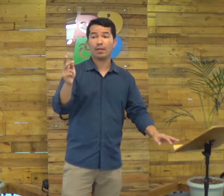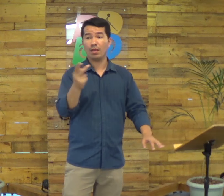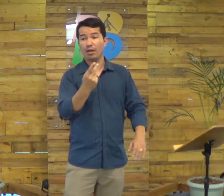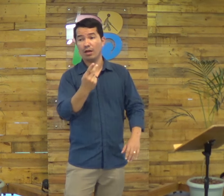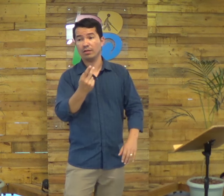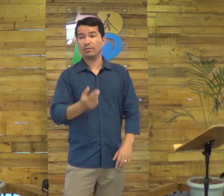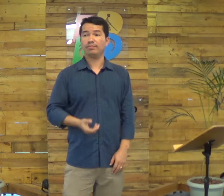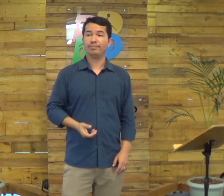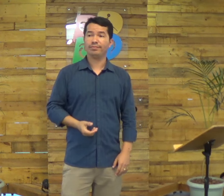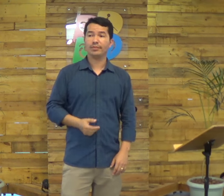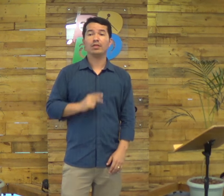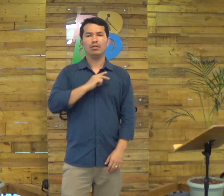que é comum.